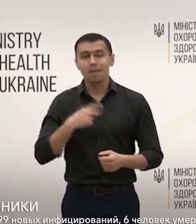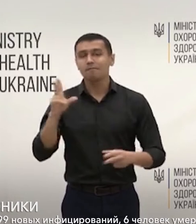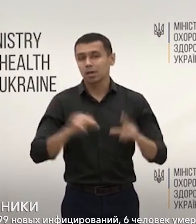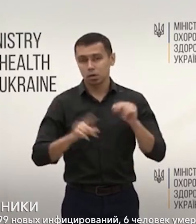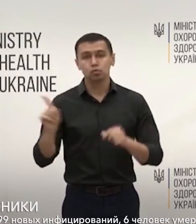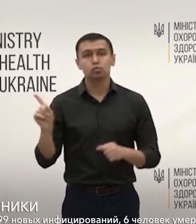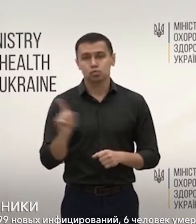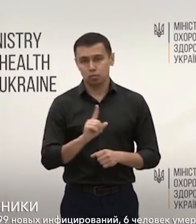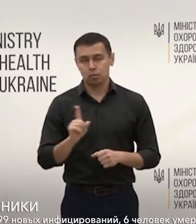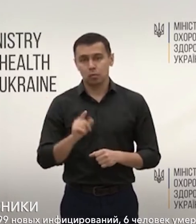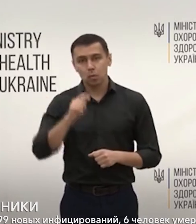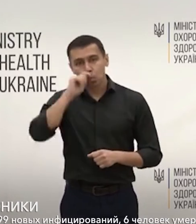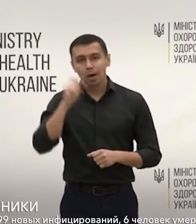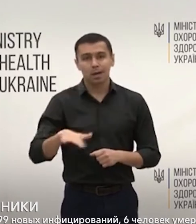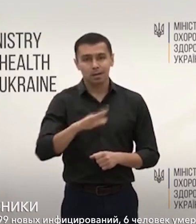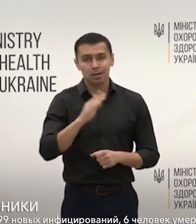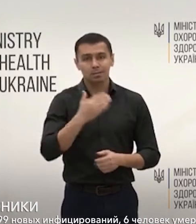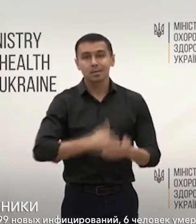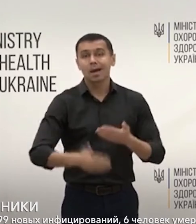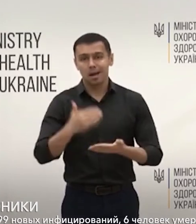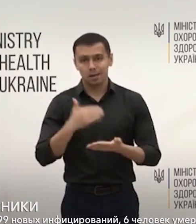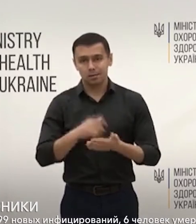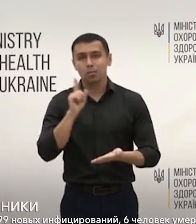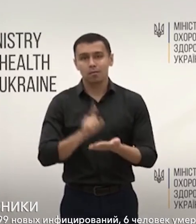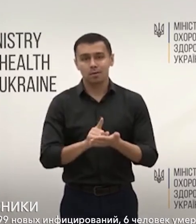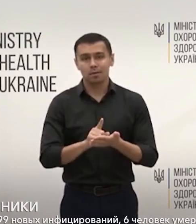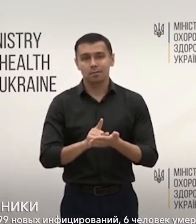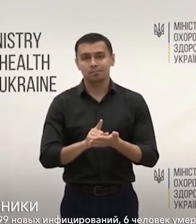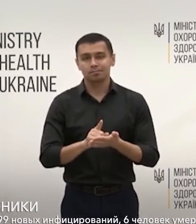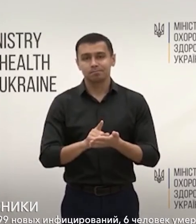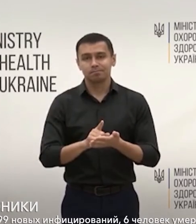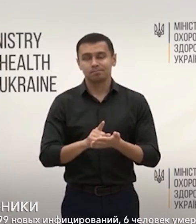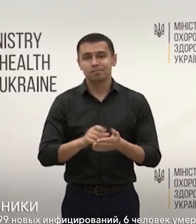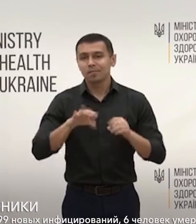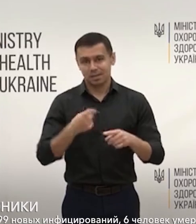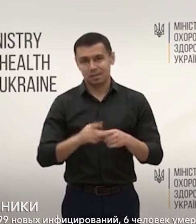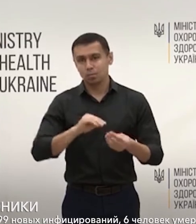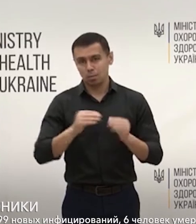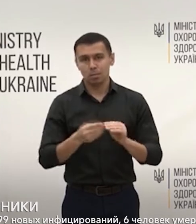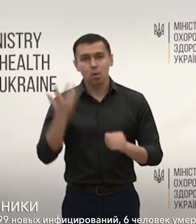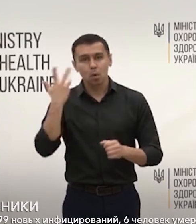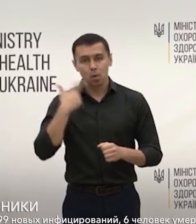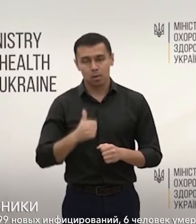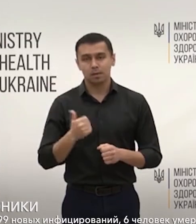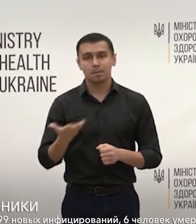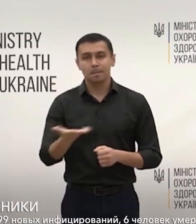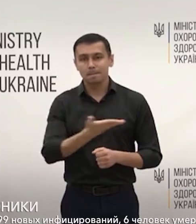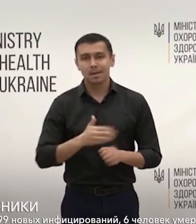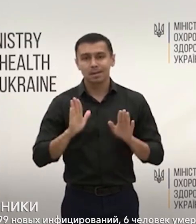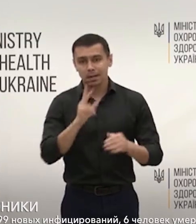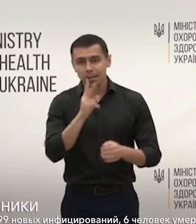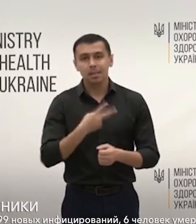вважаю, що Україна нарешті повинна вилізти вже з цього болота, коли ми